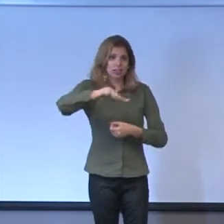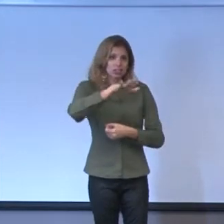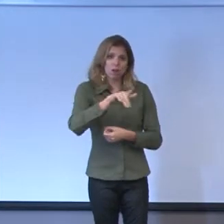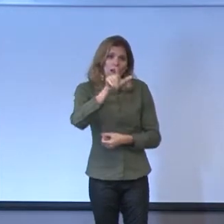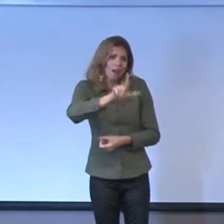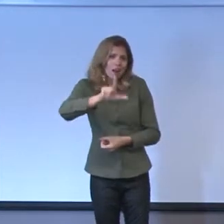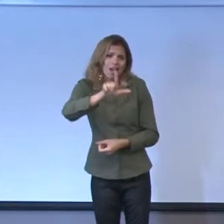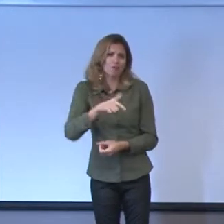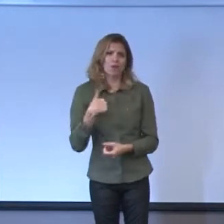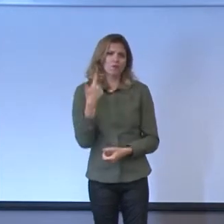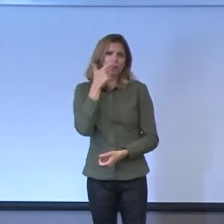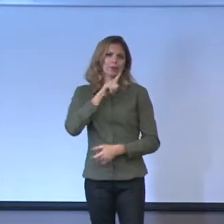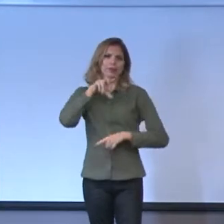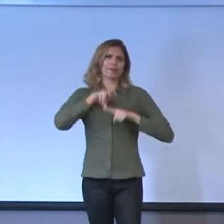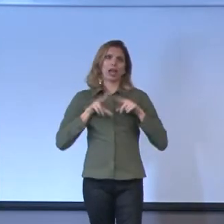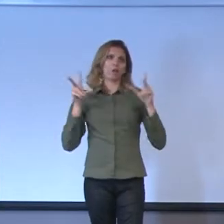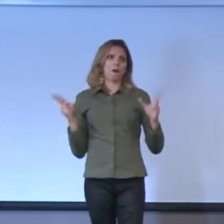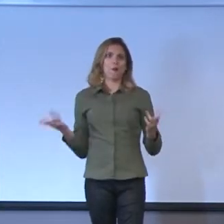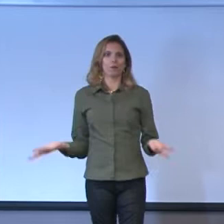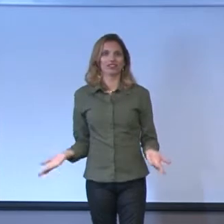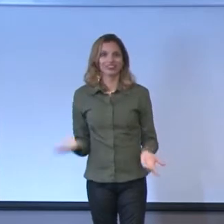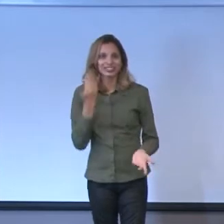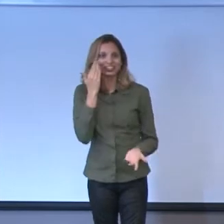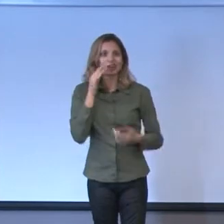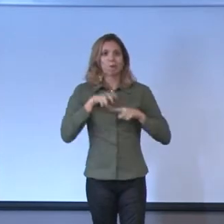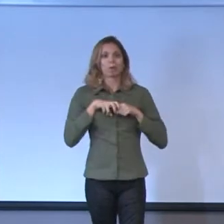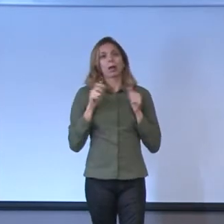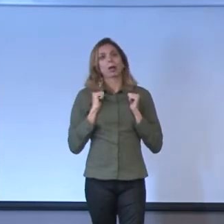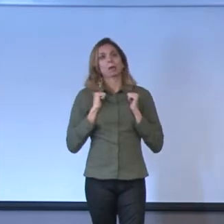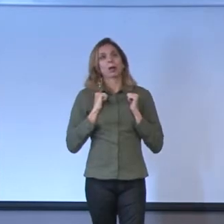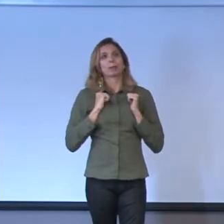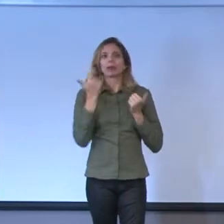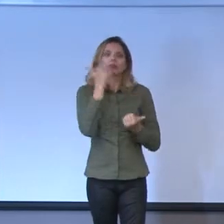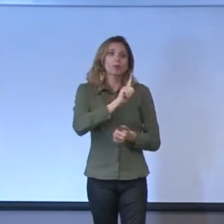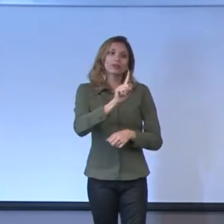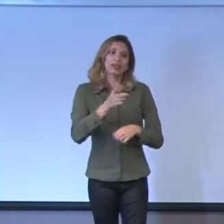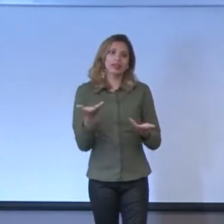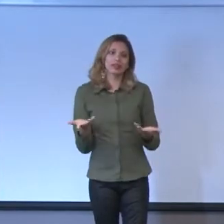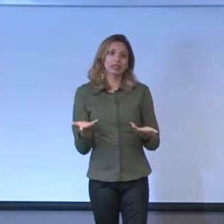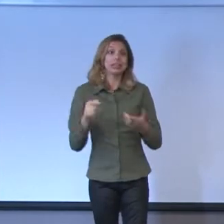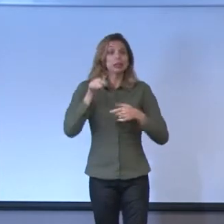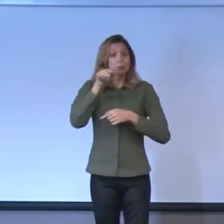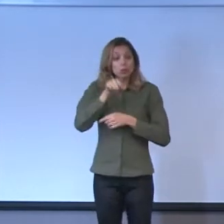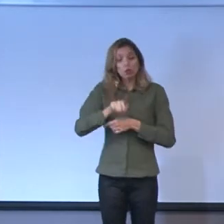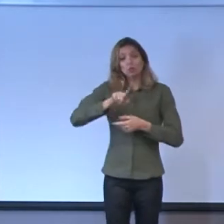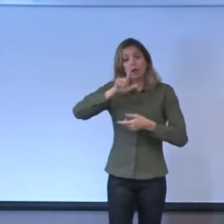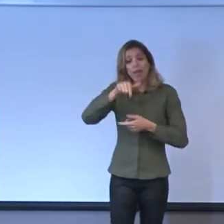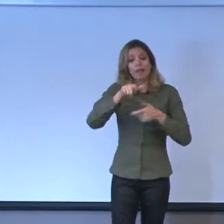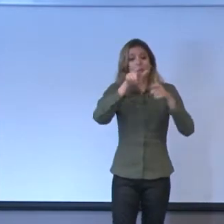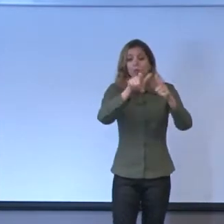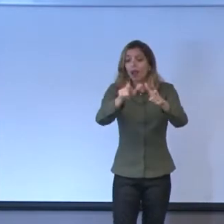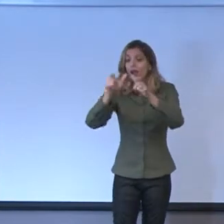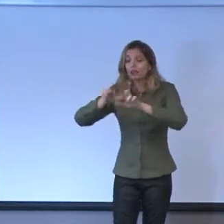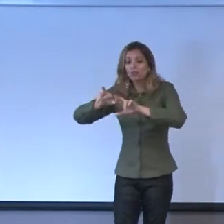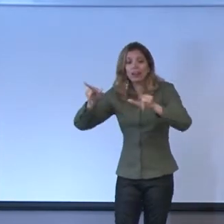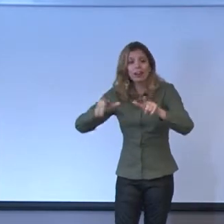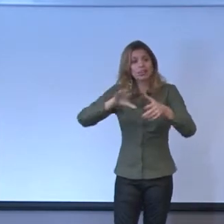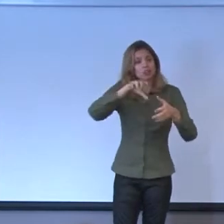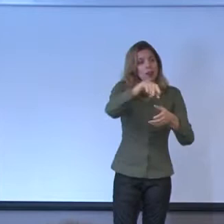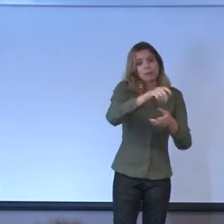vai se comportar como, enfim, minimamente como um aluno. E aí é uma questão de intersetorialidade. Exatamente, totalmente